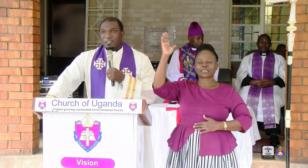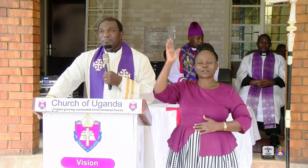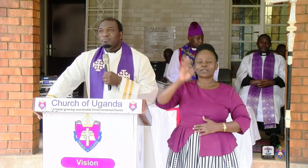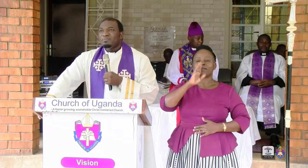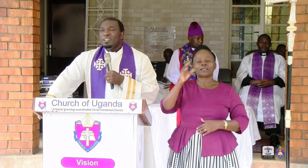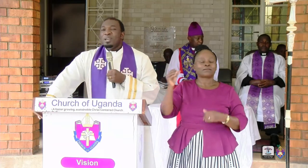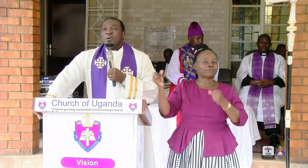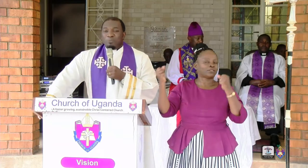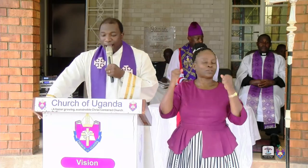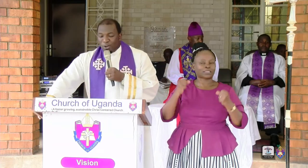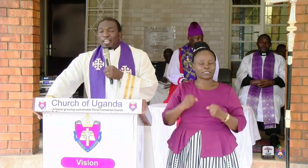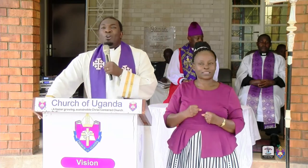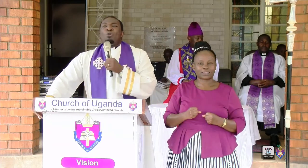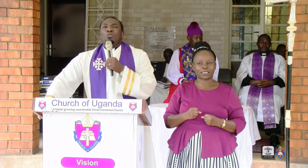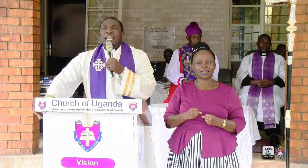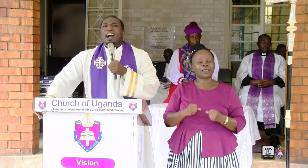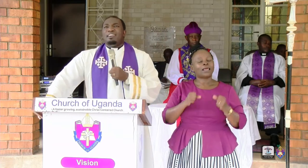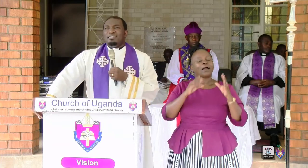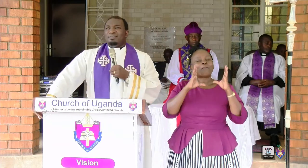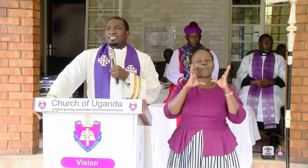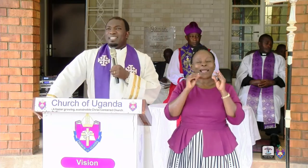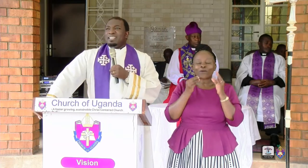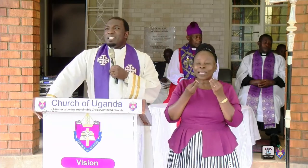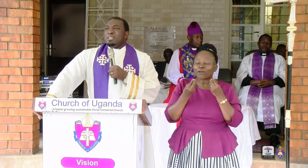onywezebwe. Bw'ayogera okulya